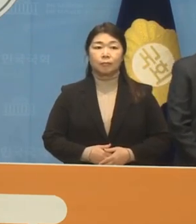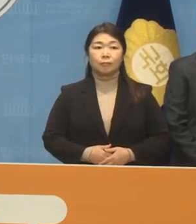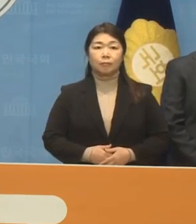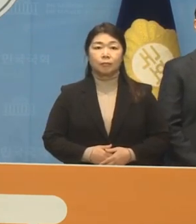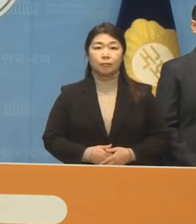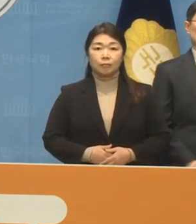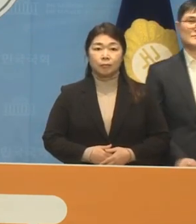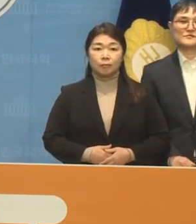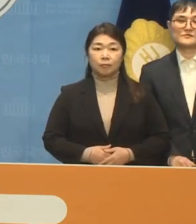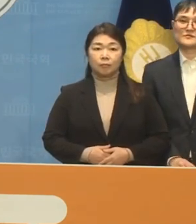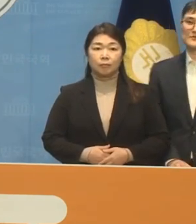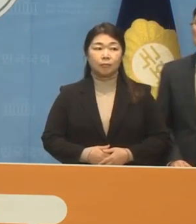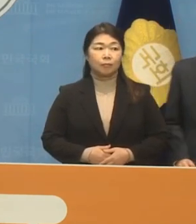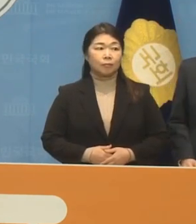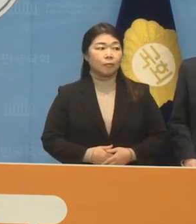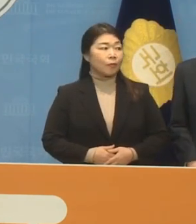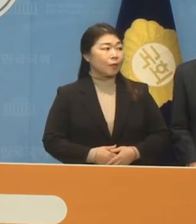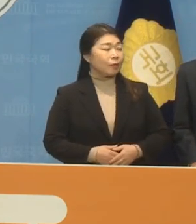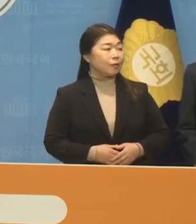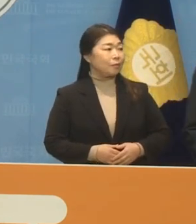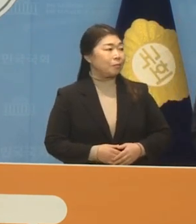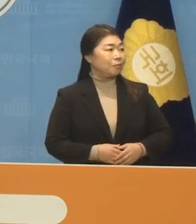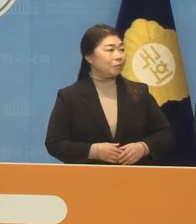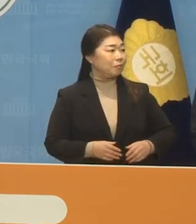네, 준비되셨을까요?